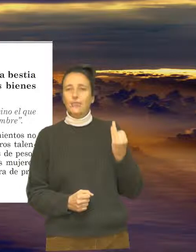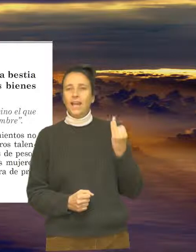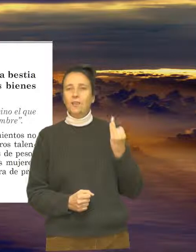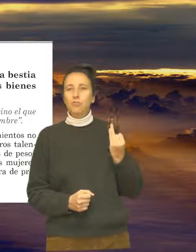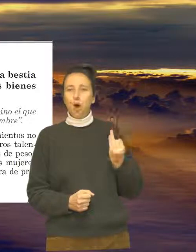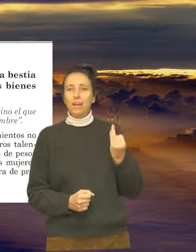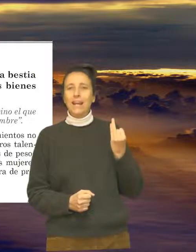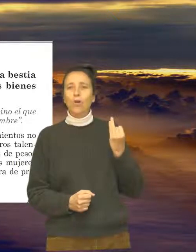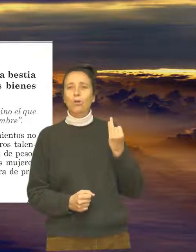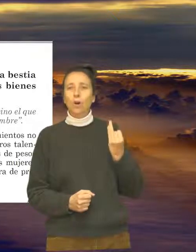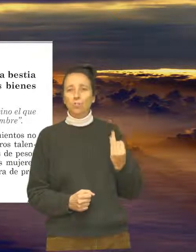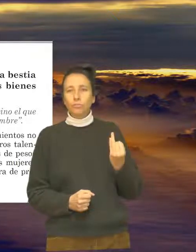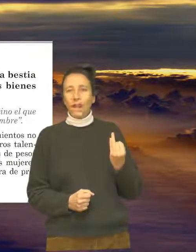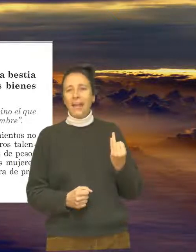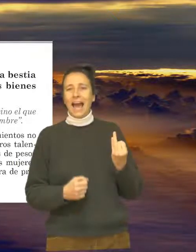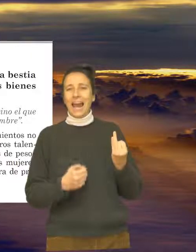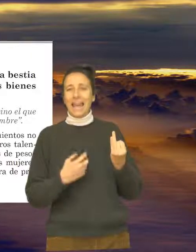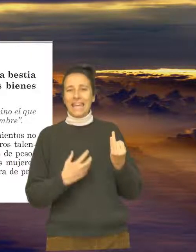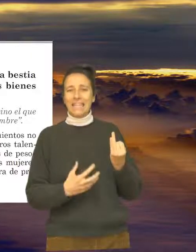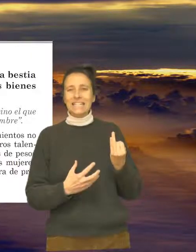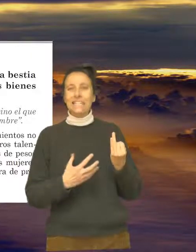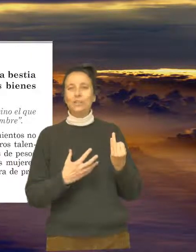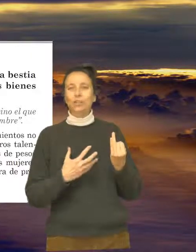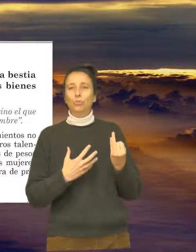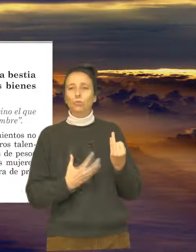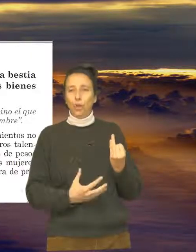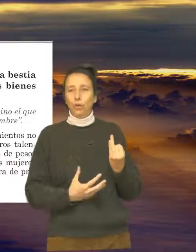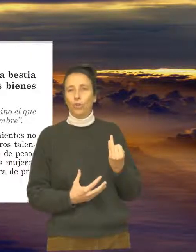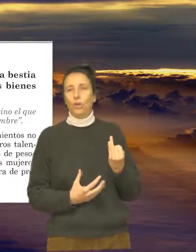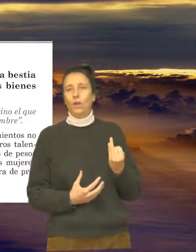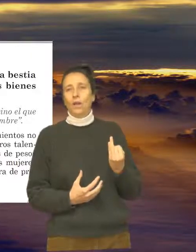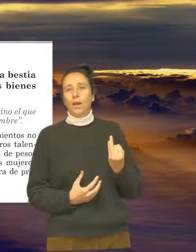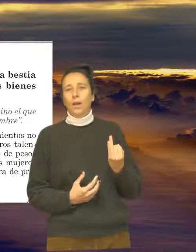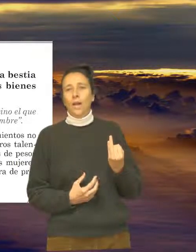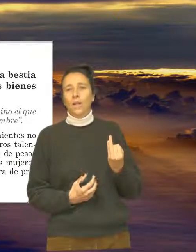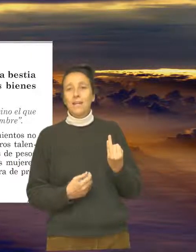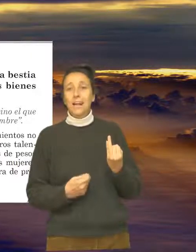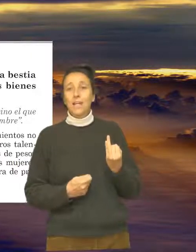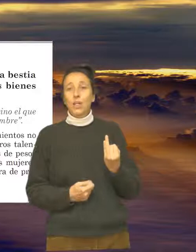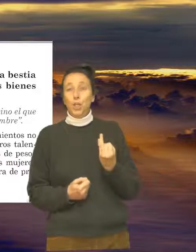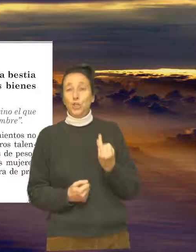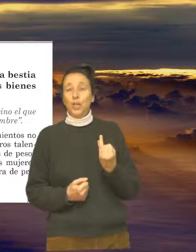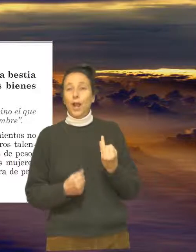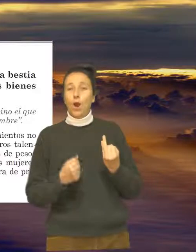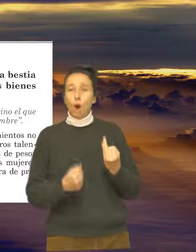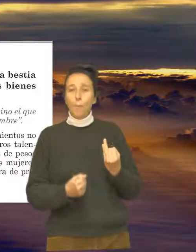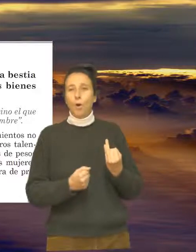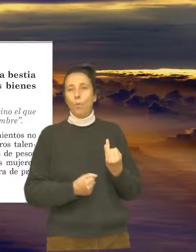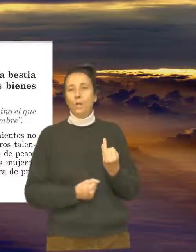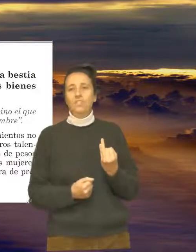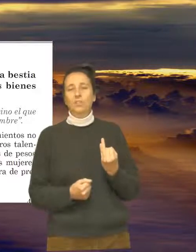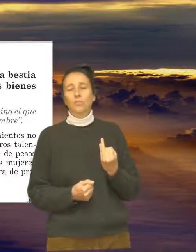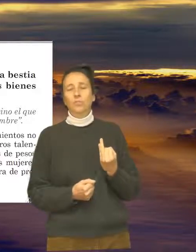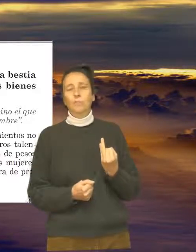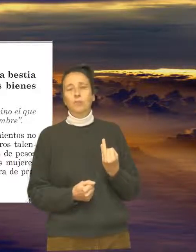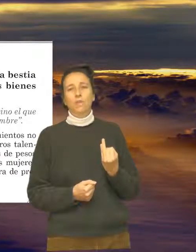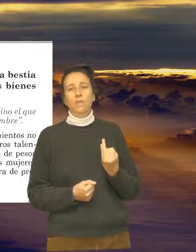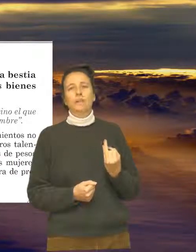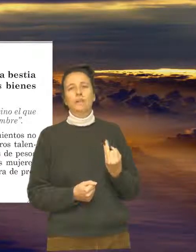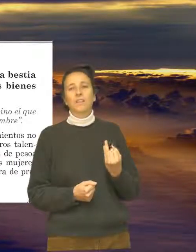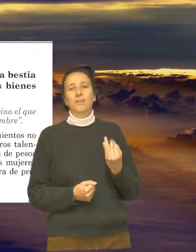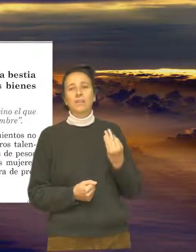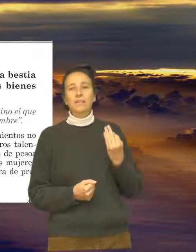todos aquellos que no reconozcan a la institución religiosa como una